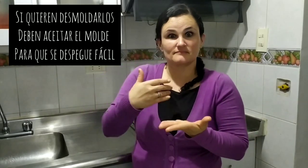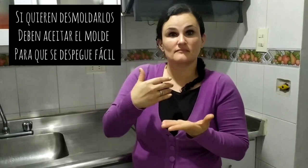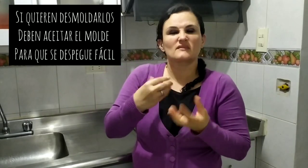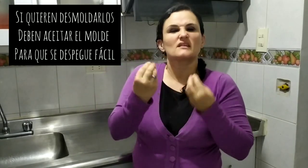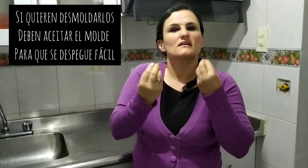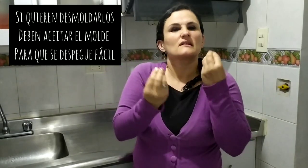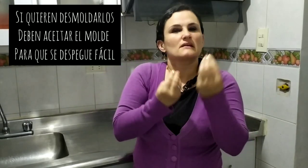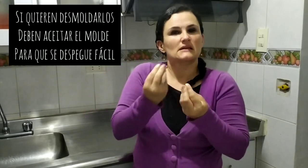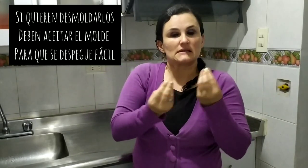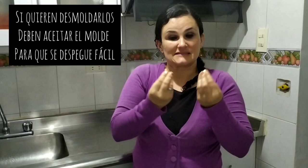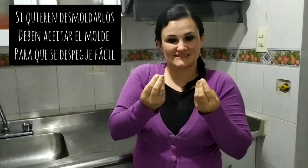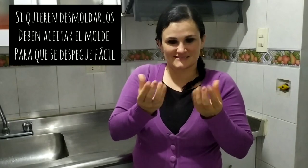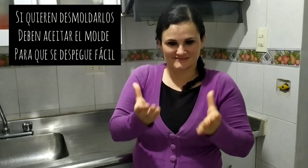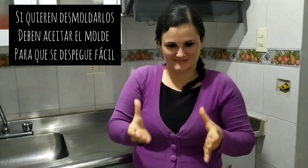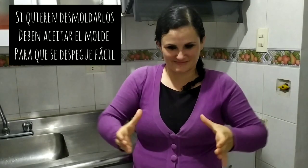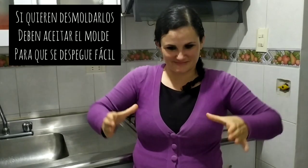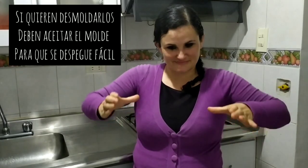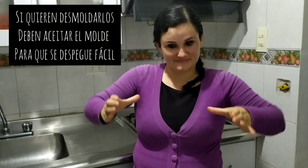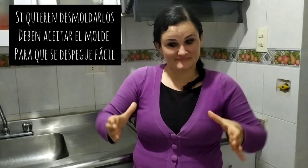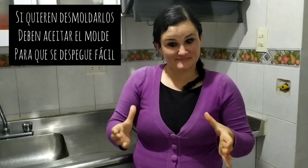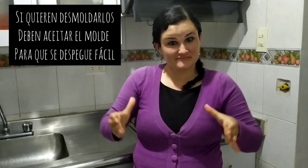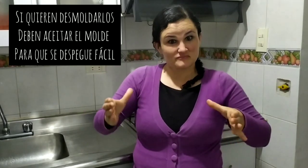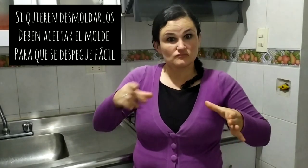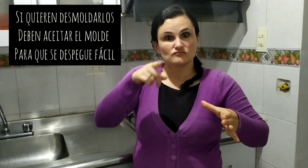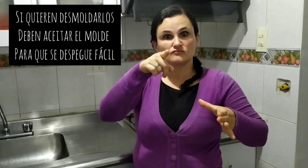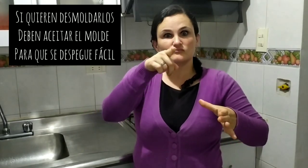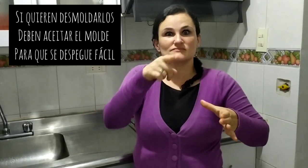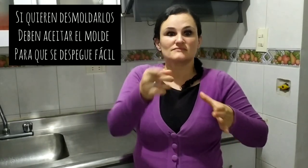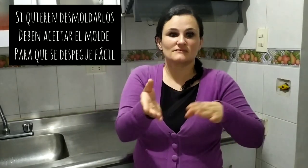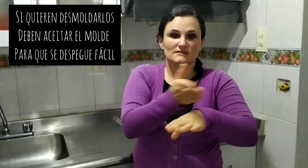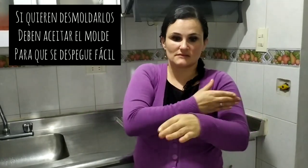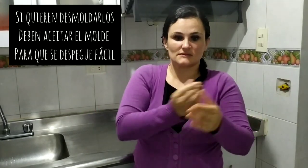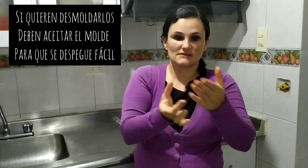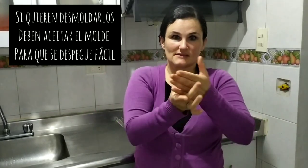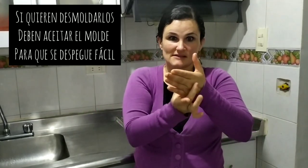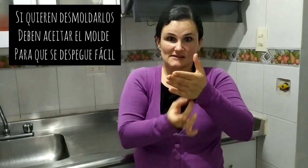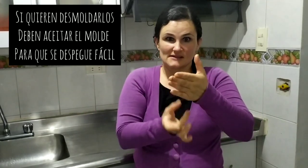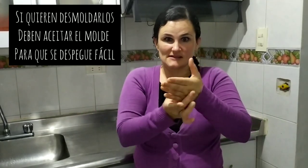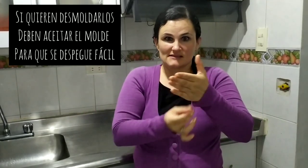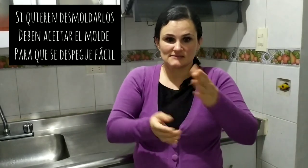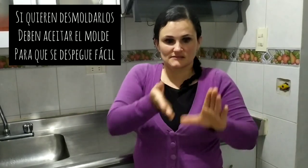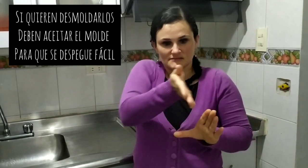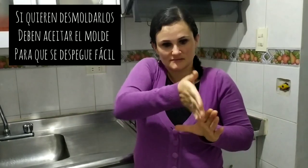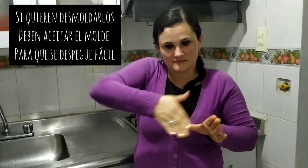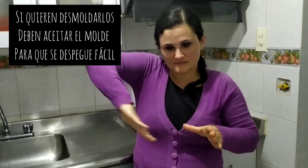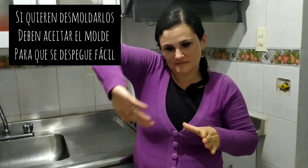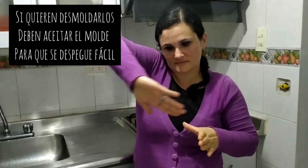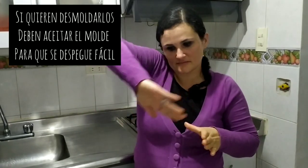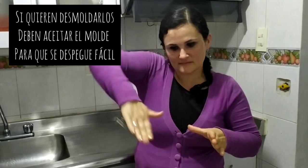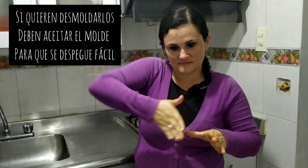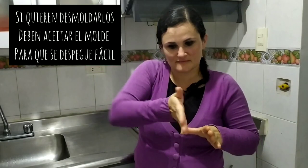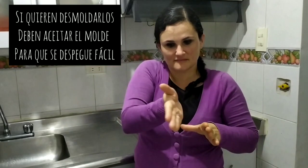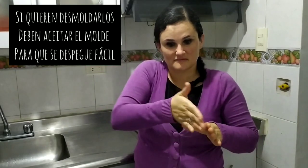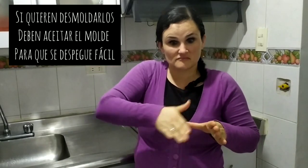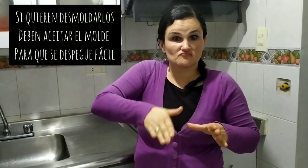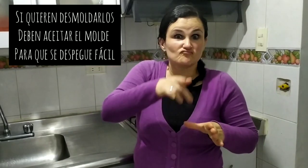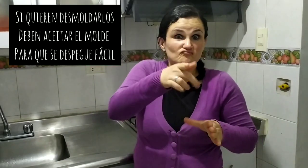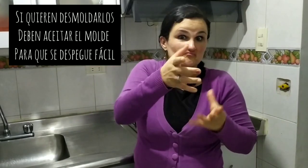ustedes quieren desmoldar la gelatina, deben con anterioridad